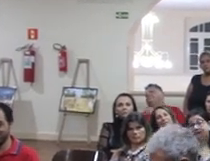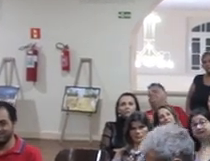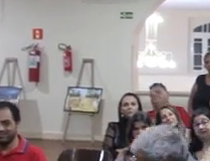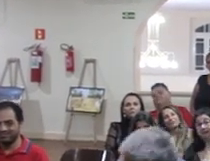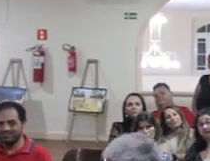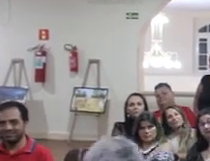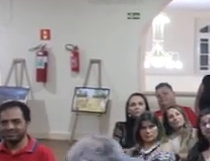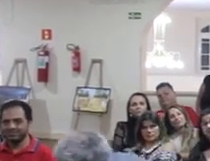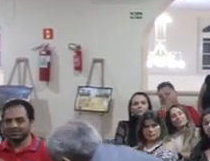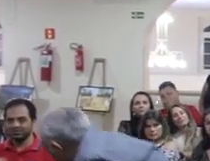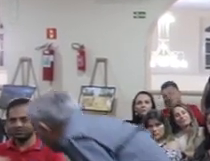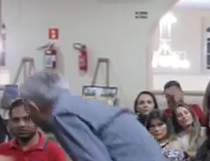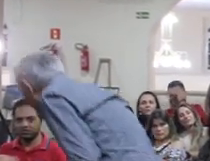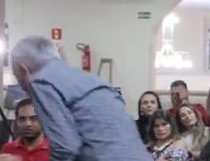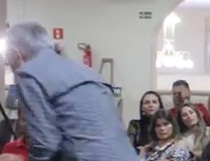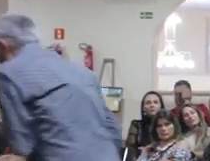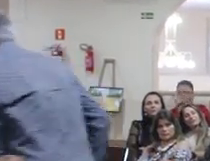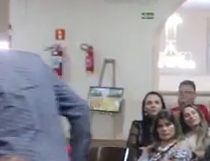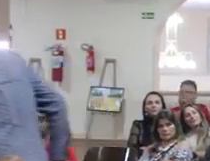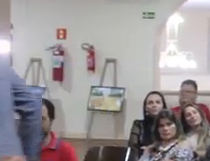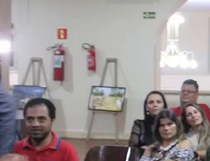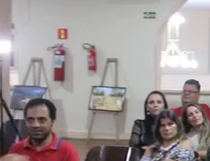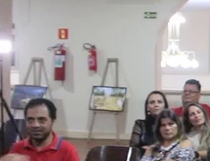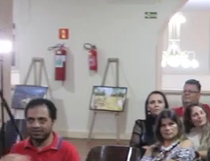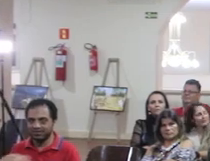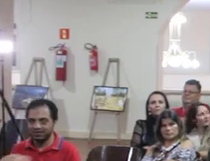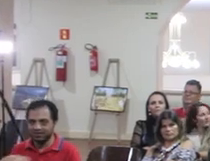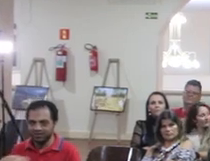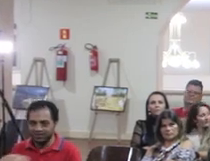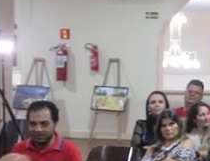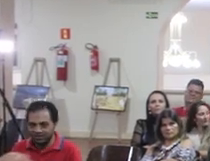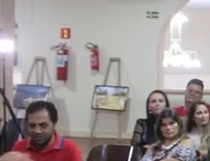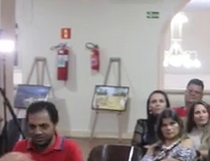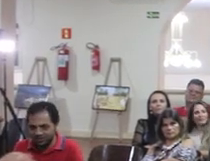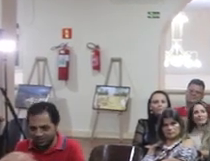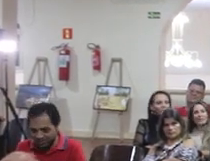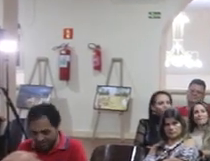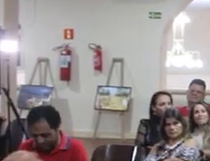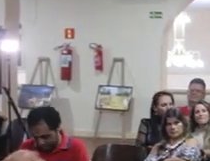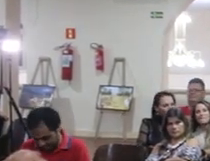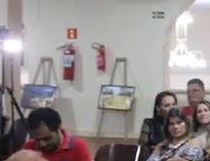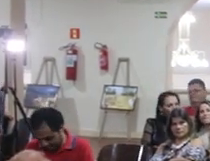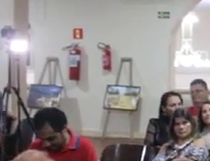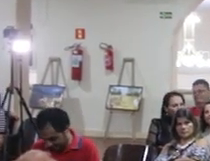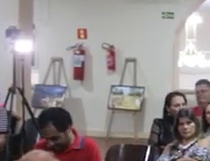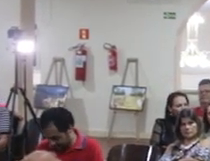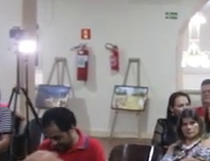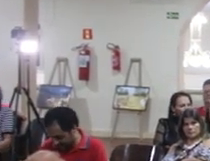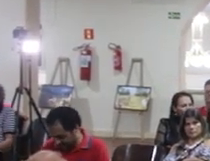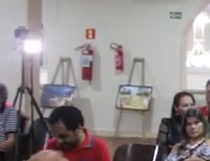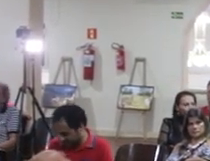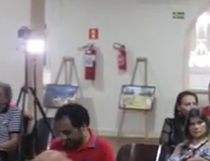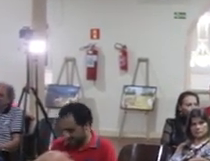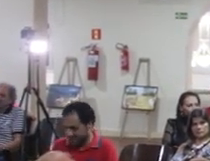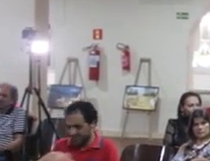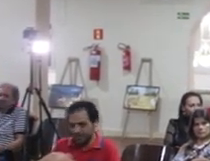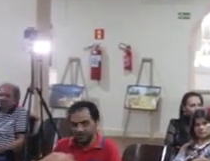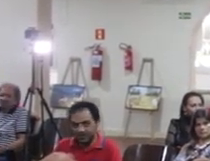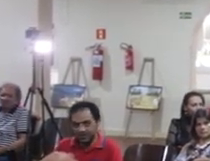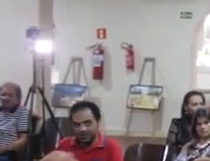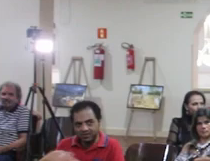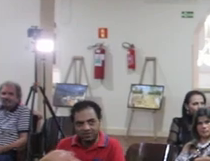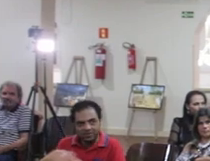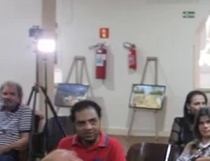arquitetura também. Mas enfim, é claro, né, que eu estou disposto, eu sou um entusiasta do tema, preservação, eu